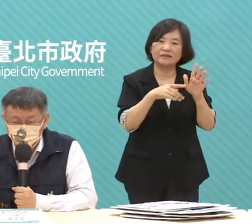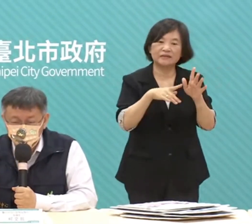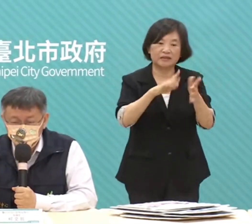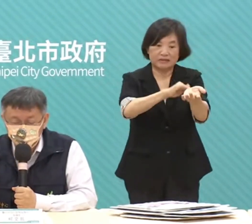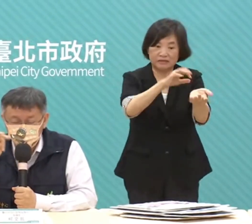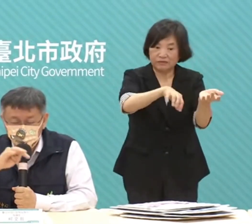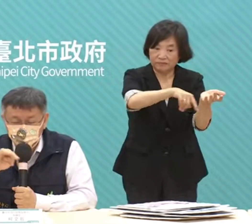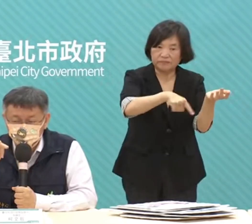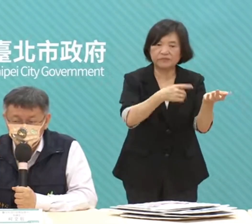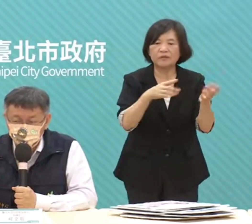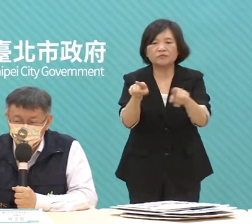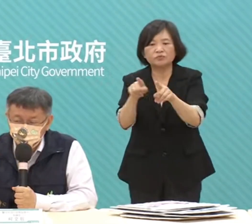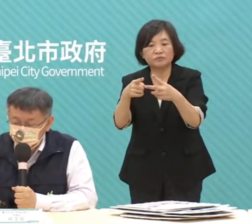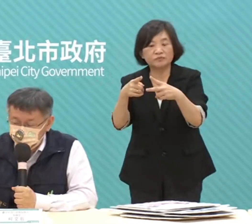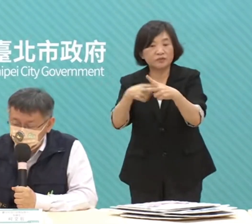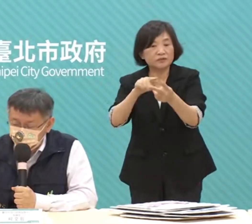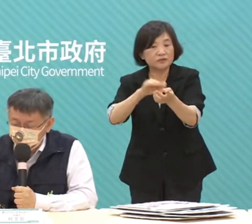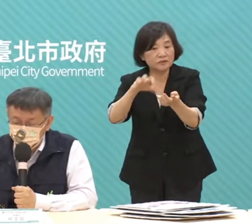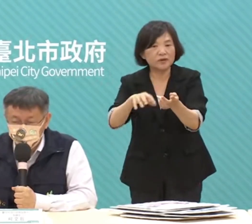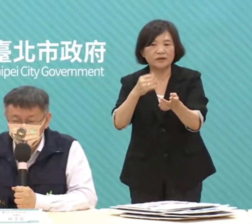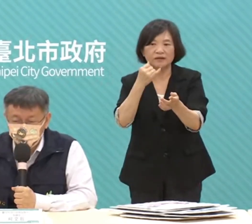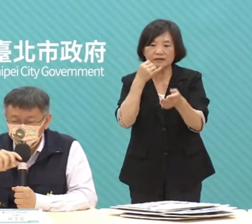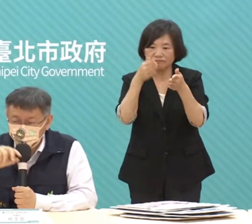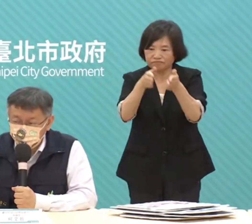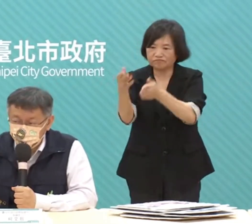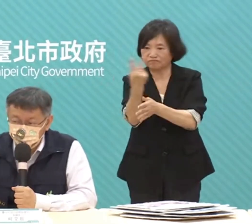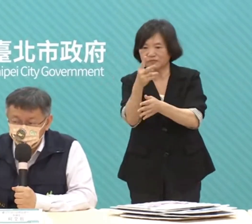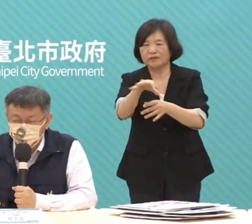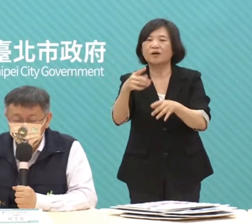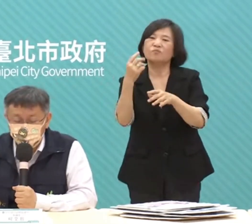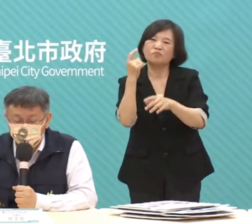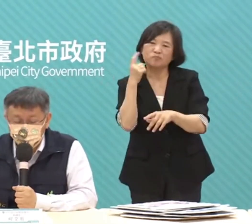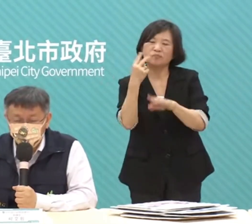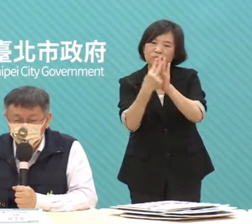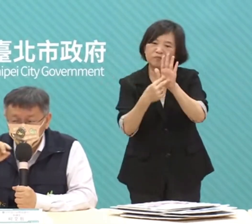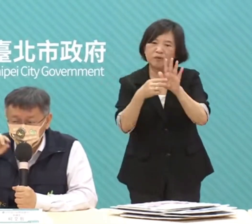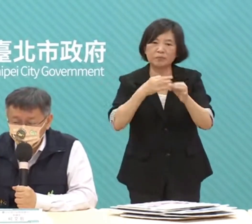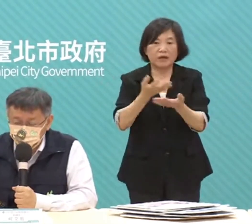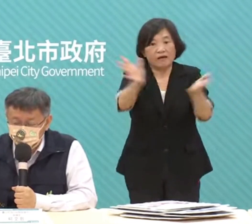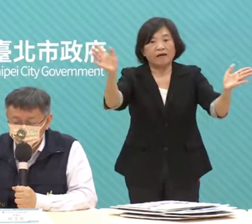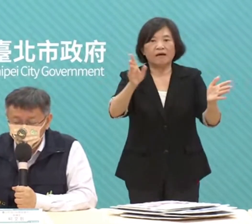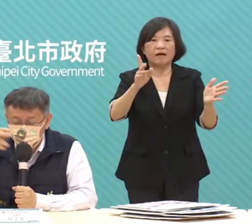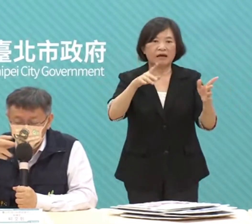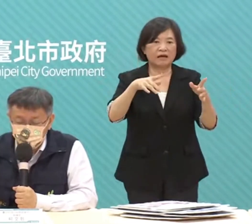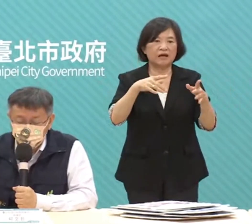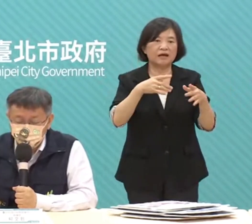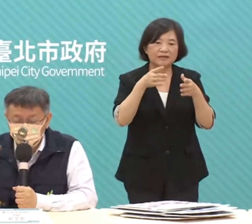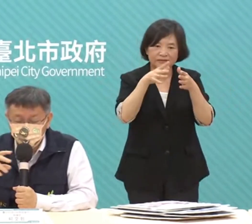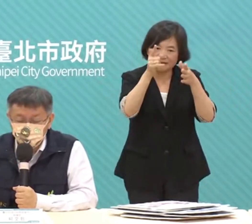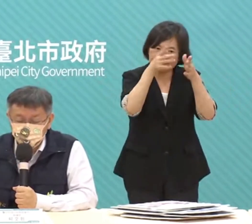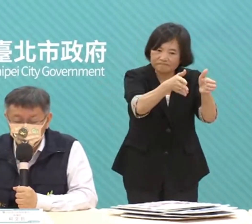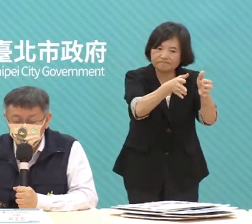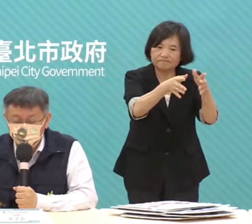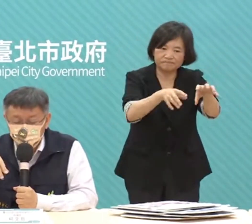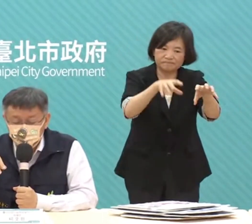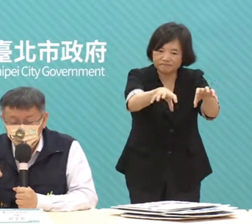院以外啊，诊所开的药先集中在两个核心药局，哦，那也许一开始大家比较不方便啊，去核心药局再看怎么配